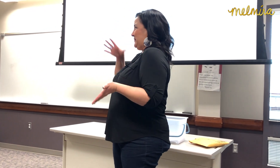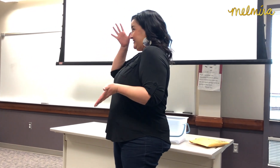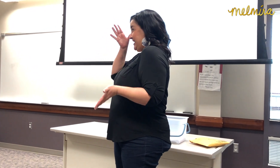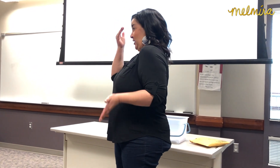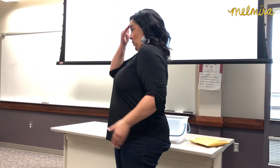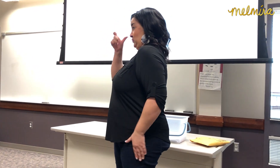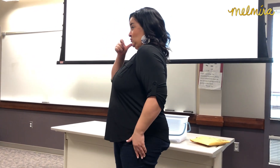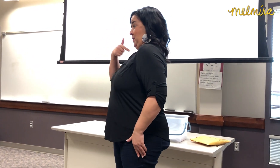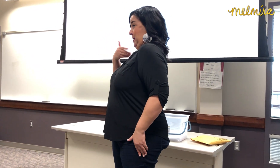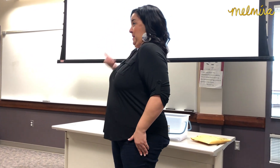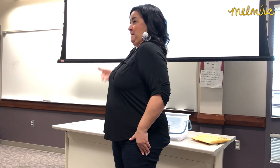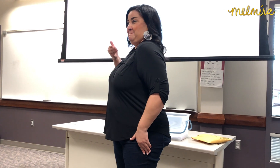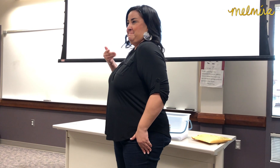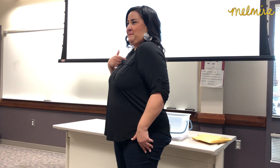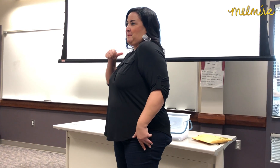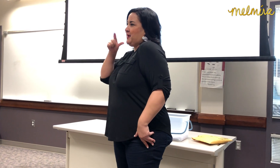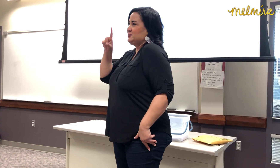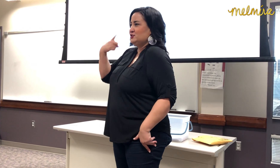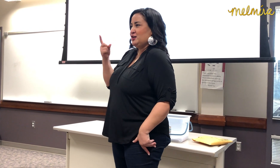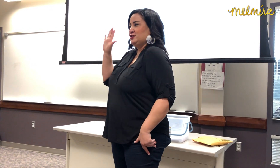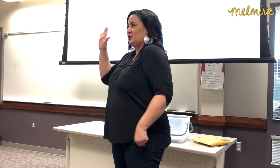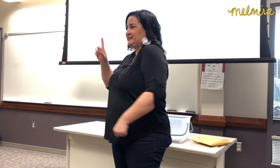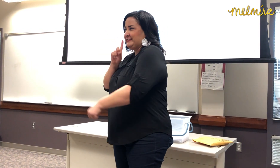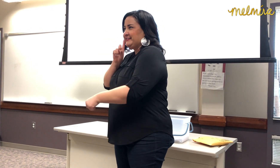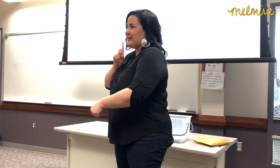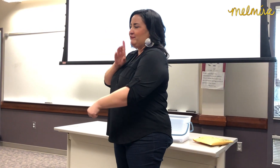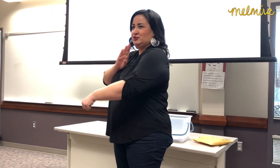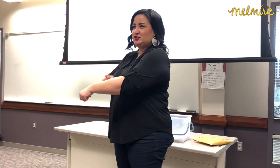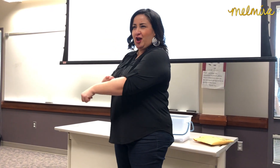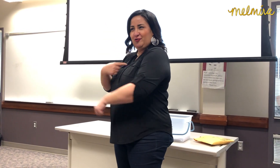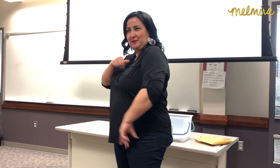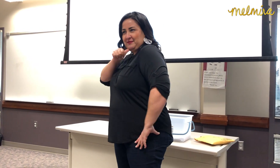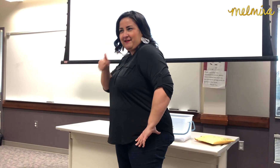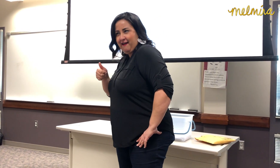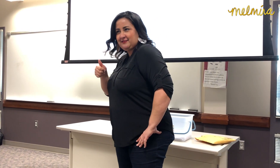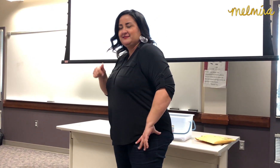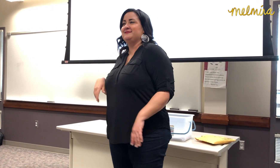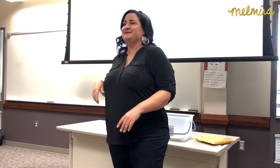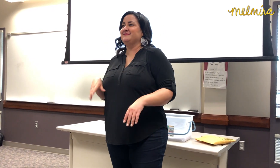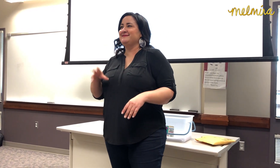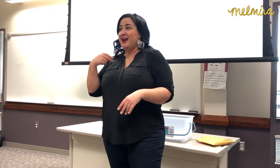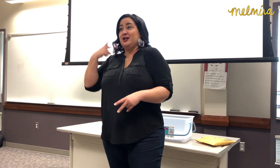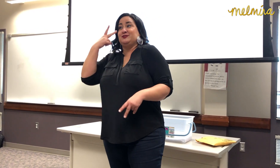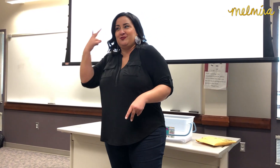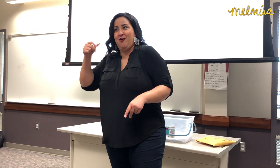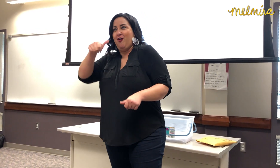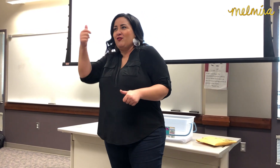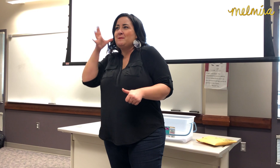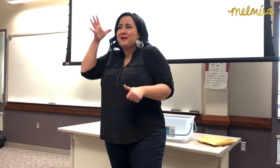En el corazón de hoy. Yo vi un papá que expresó, le dio sus sentimientos a su